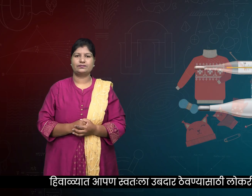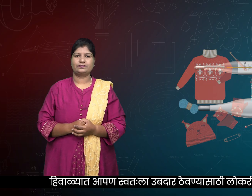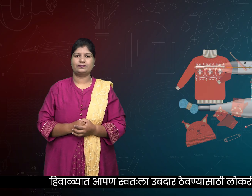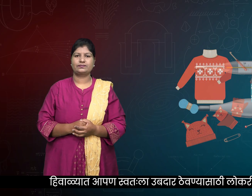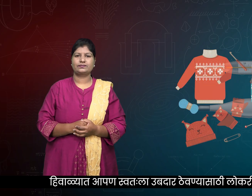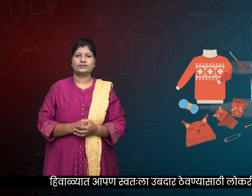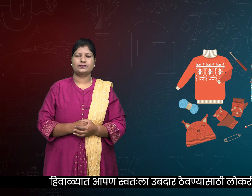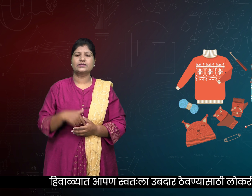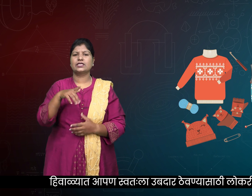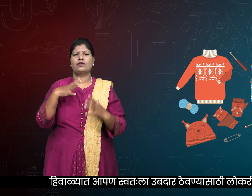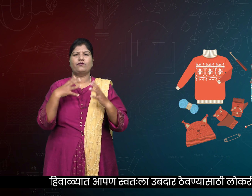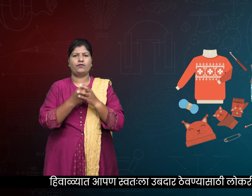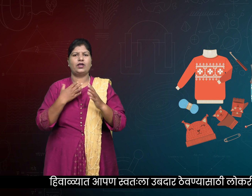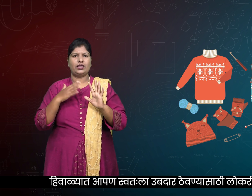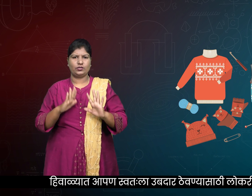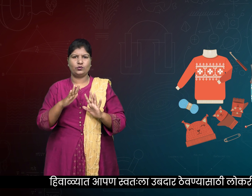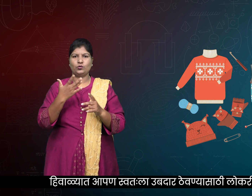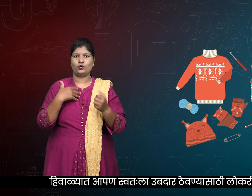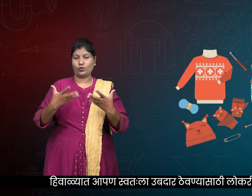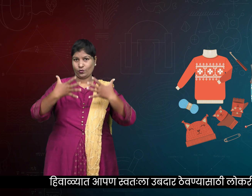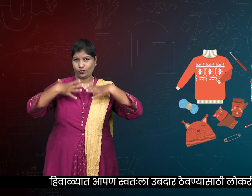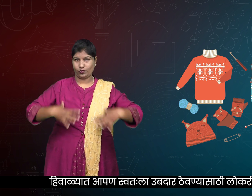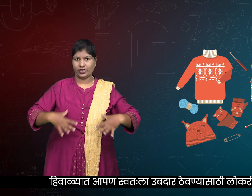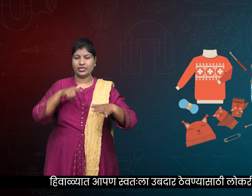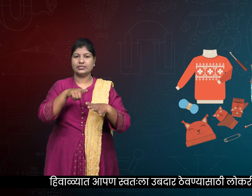हिवाळ्यात आपण स्वतःला उबदार ठेवण्यासाठी लोकरीचे कपडे घालतो.